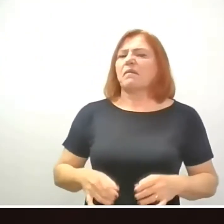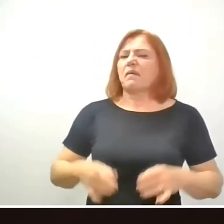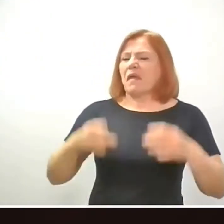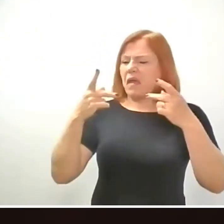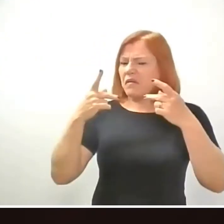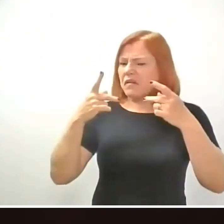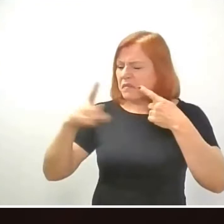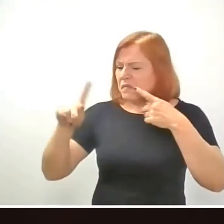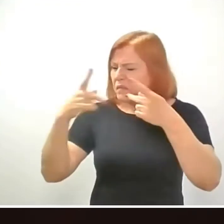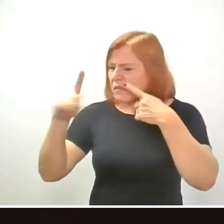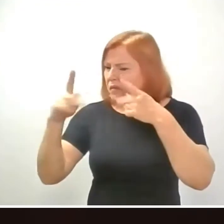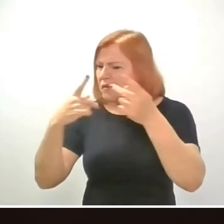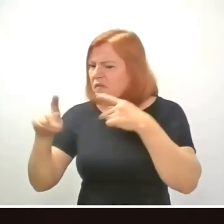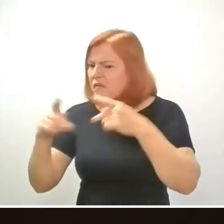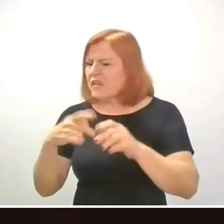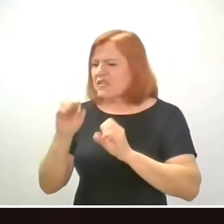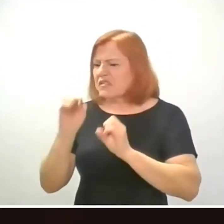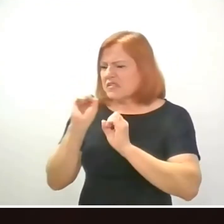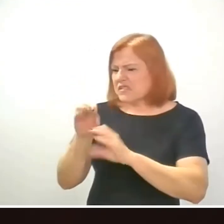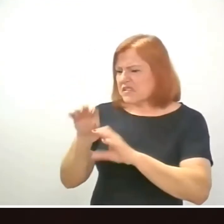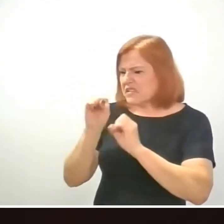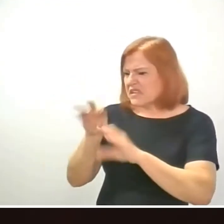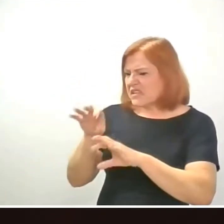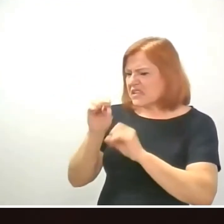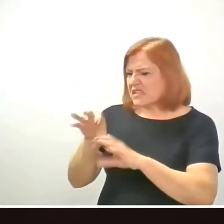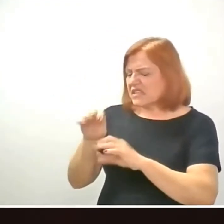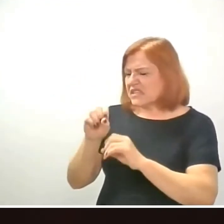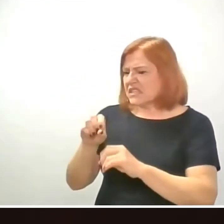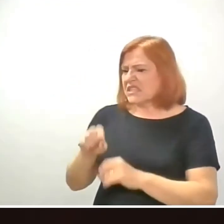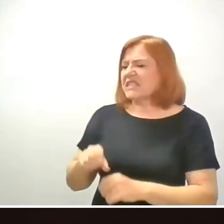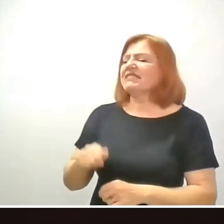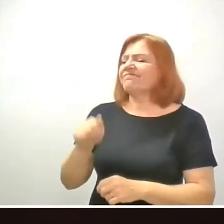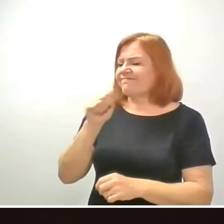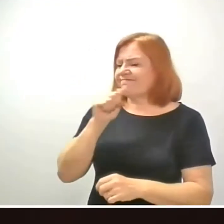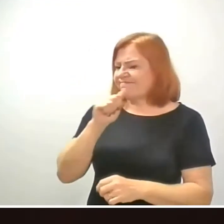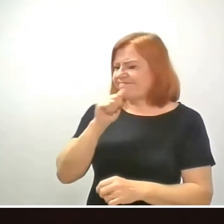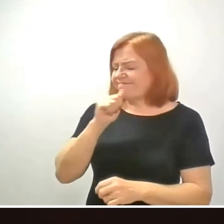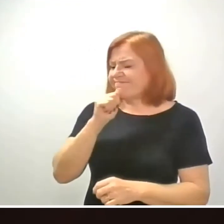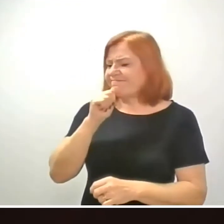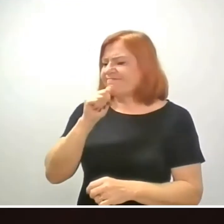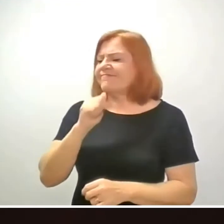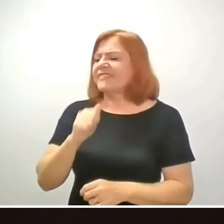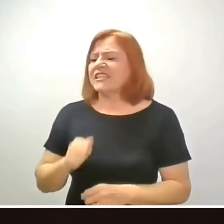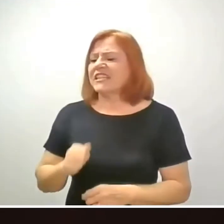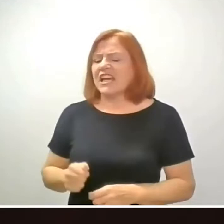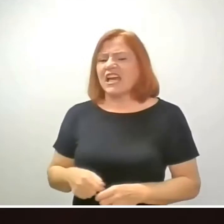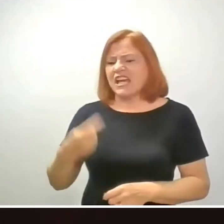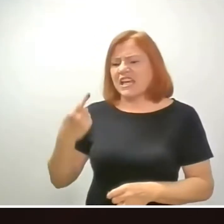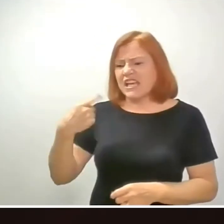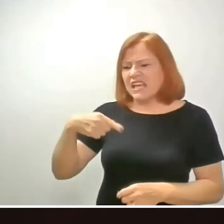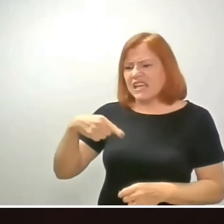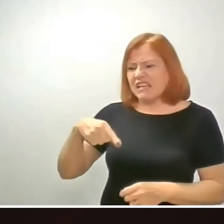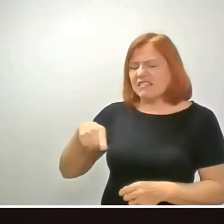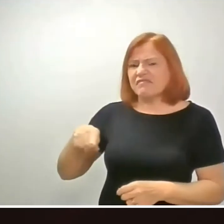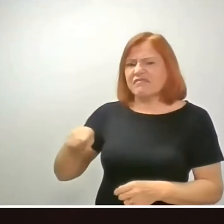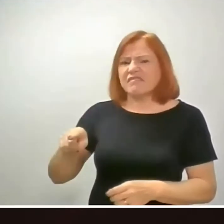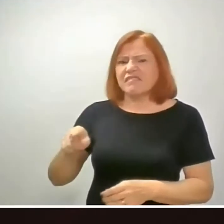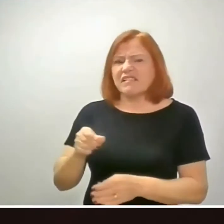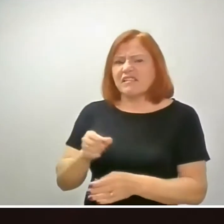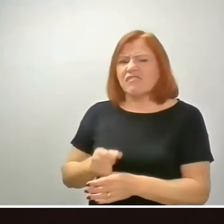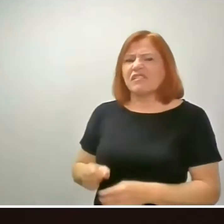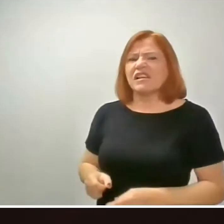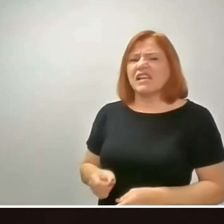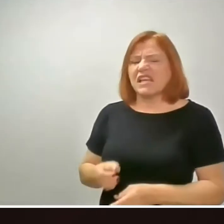seduza os meus servos a praticarem a prostituição e a comerem coisas sacrificadas aos